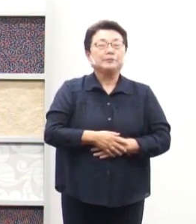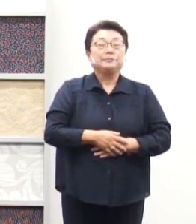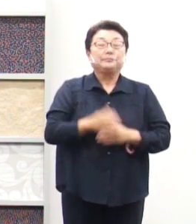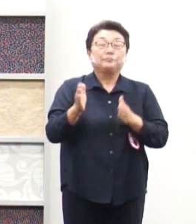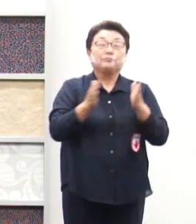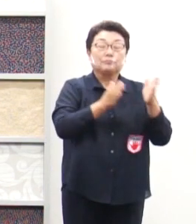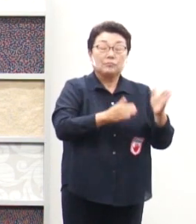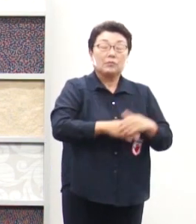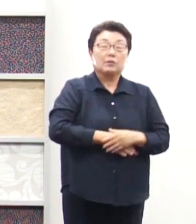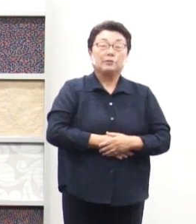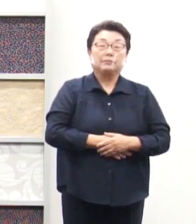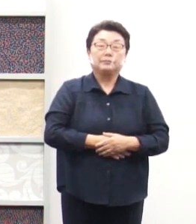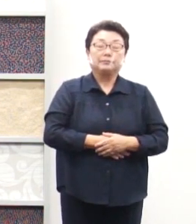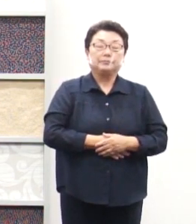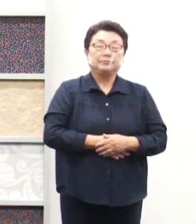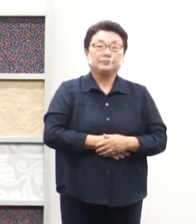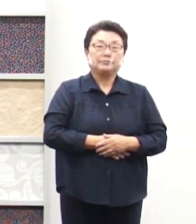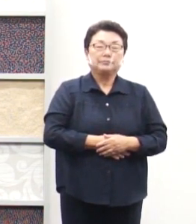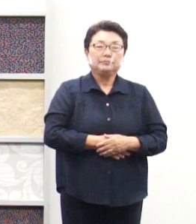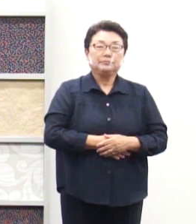ですね、